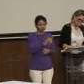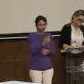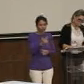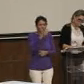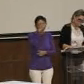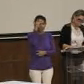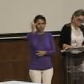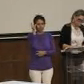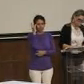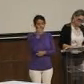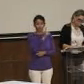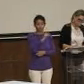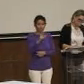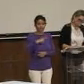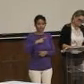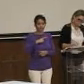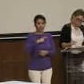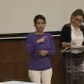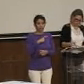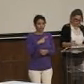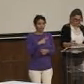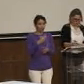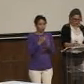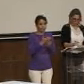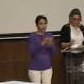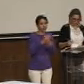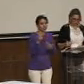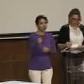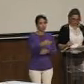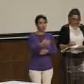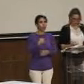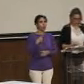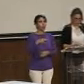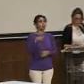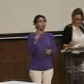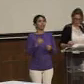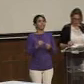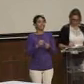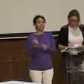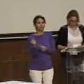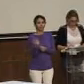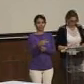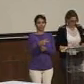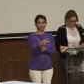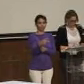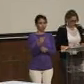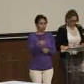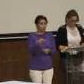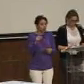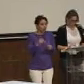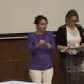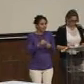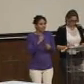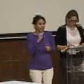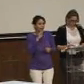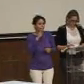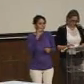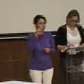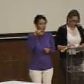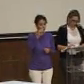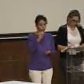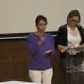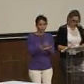fluxo novo. Tem gente que pediu aposentadoria, nós nunca fizemos uma aposentadoria. Tem gente que pediu abono permanência, nós nunca fizemos um abono permanência. Nós